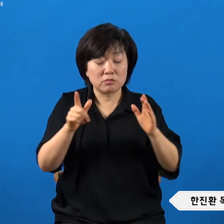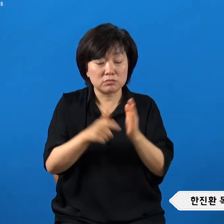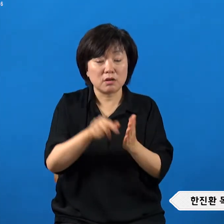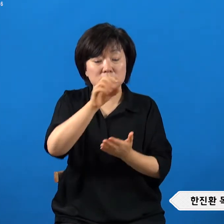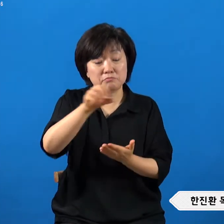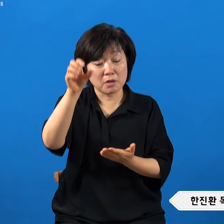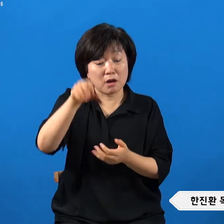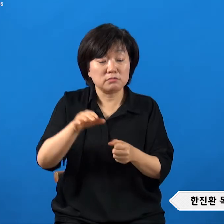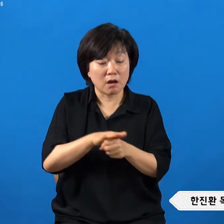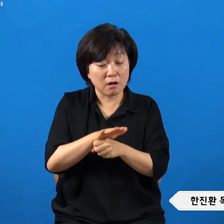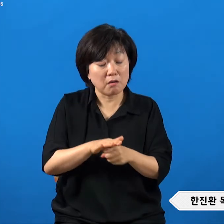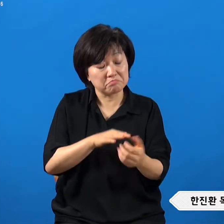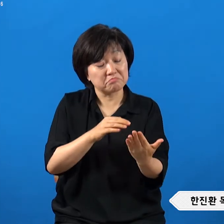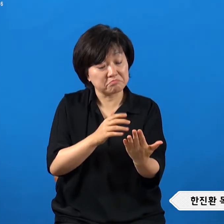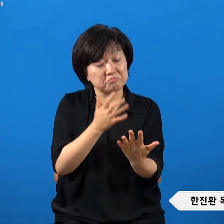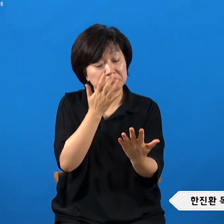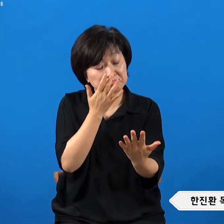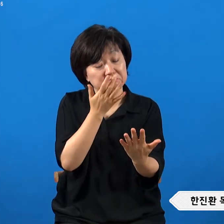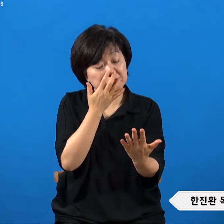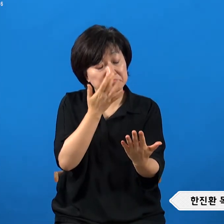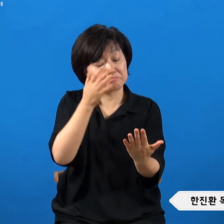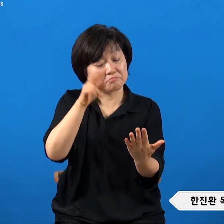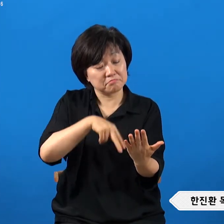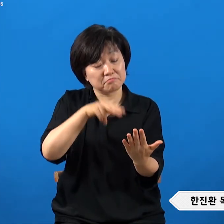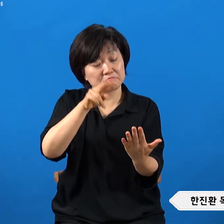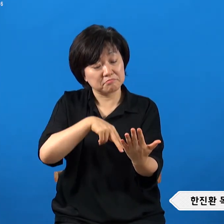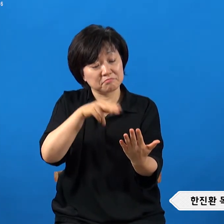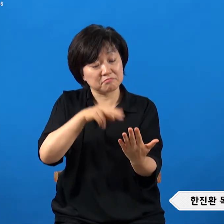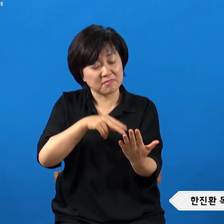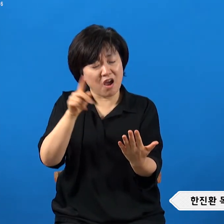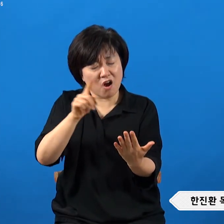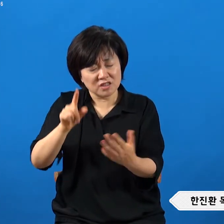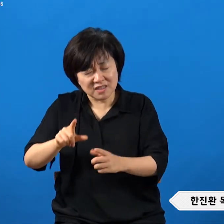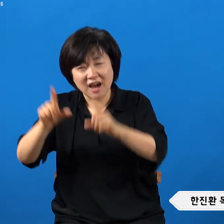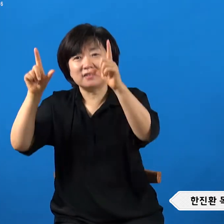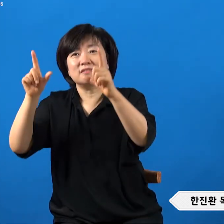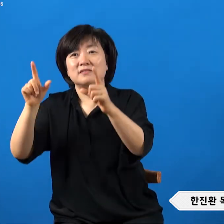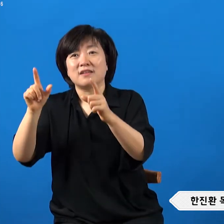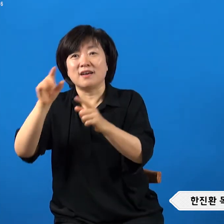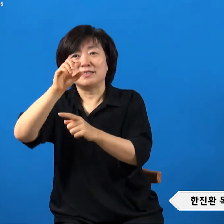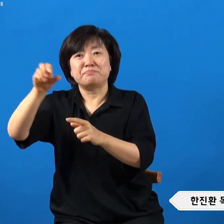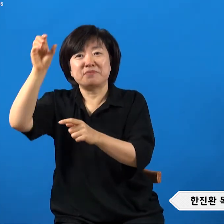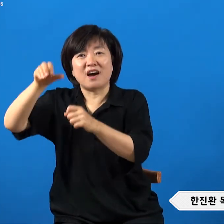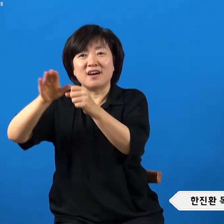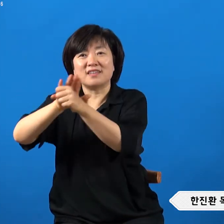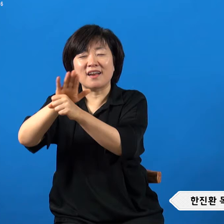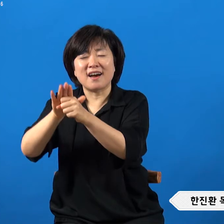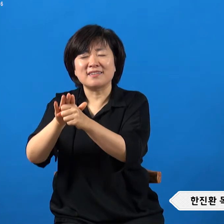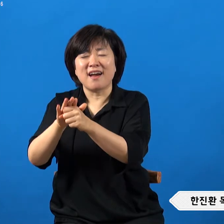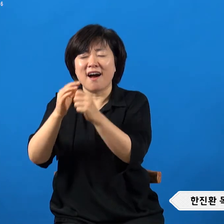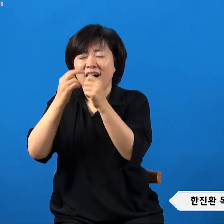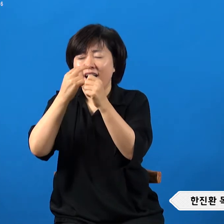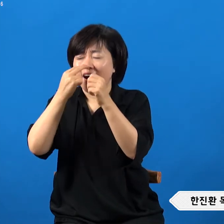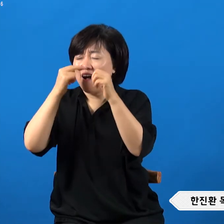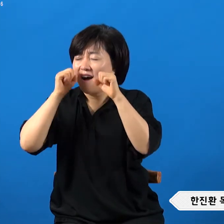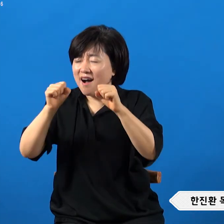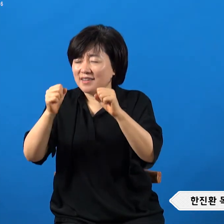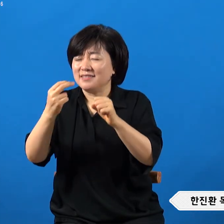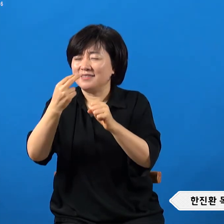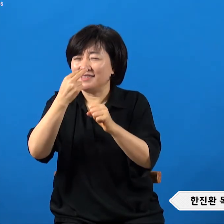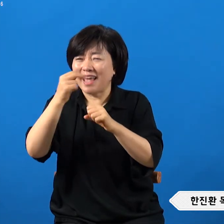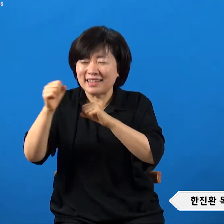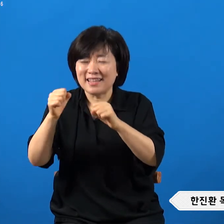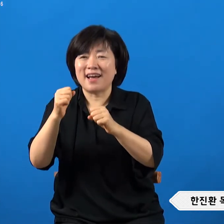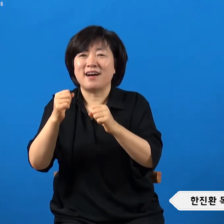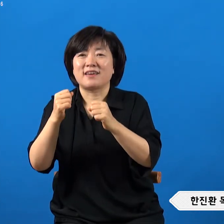때는 십자가의 사랑해도 맹숭맹숭할 때가 많았는데 이상하게 그날은 십자가의 사랑이 너무나도 생생하게